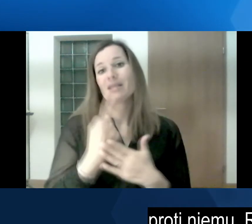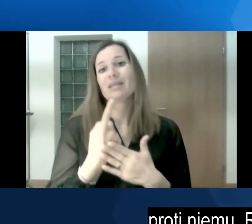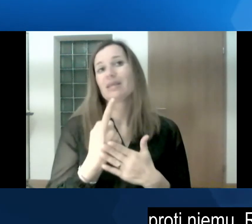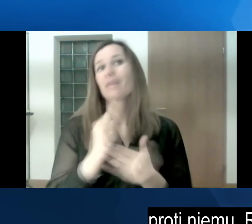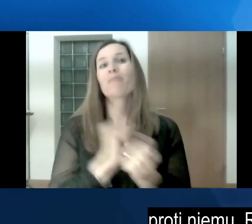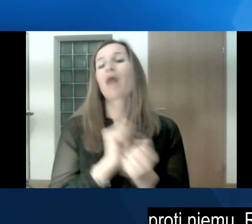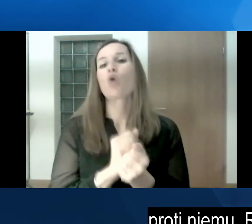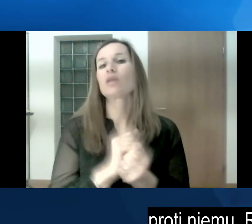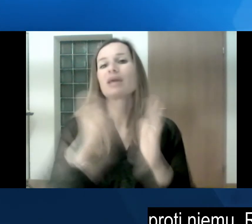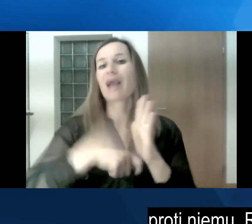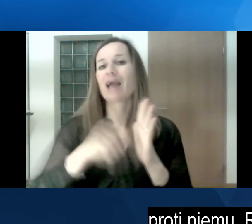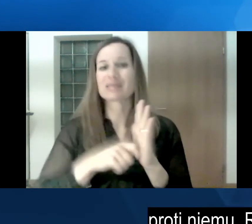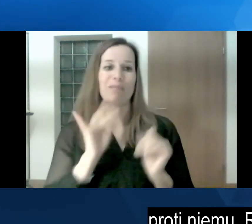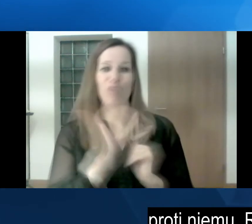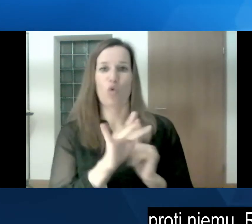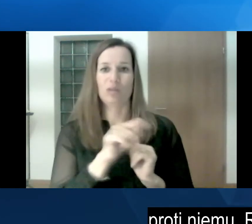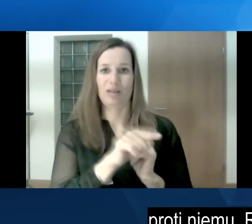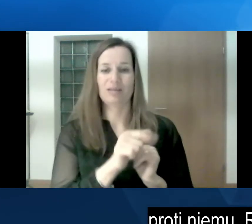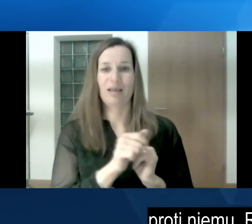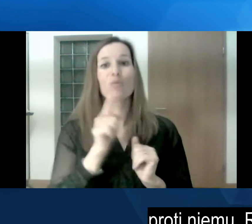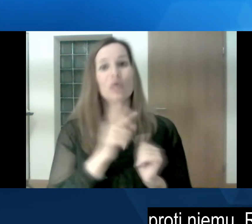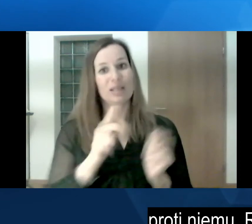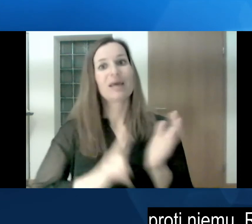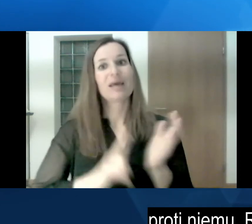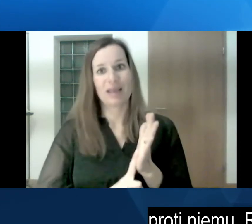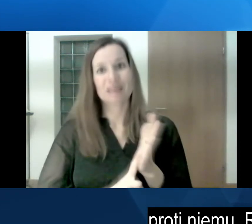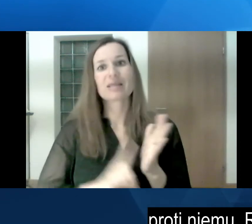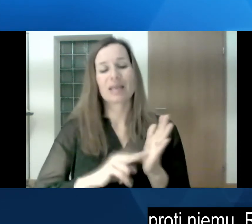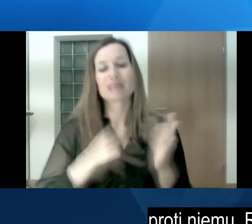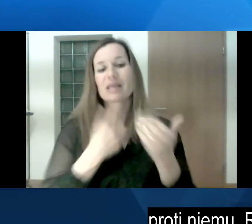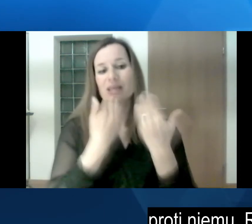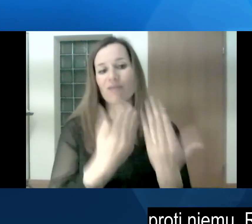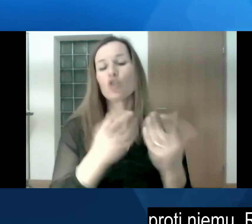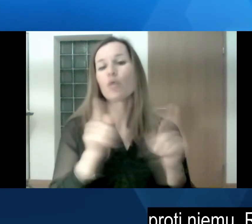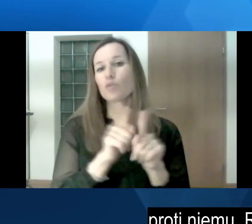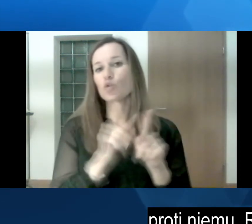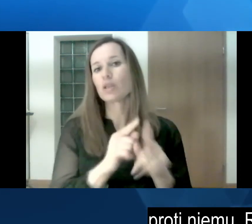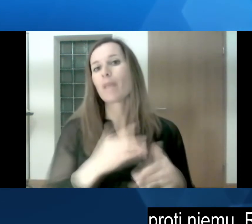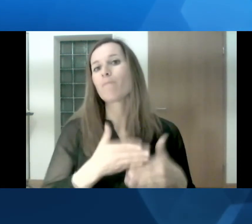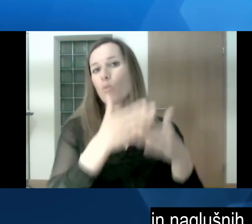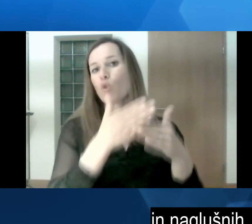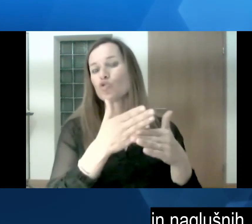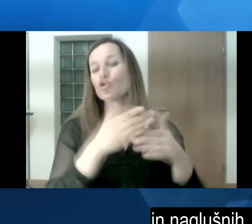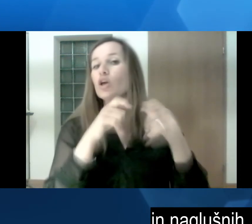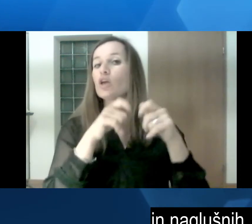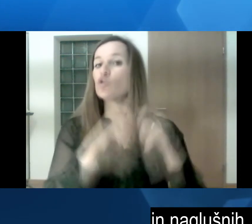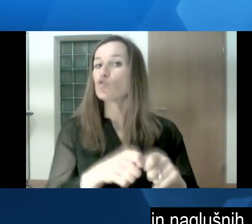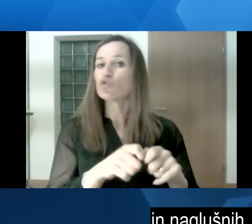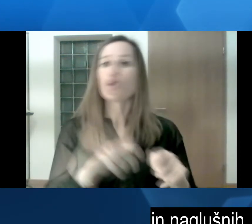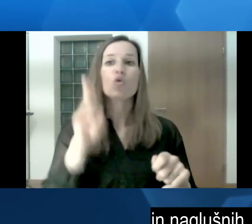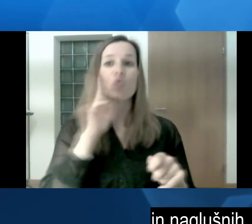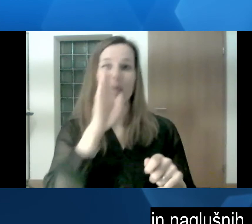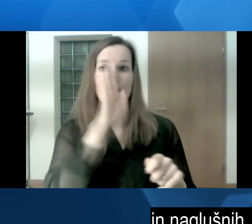njemu in res se zahvaljujem tudi pomoči društev gluhih in naglušnih, ki so